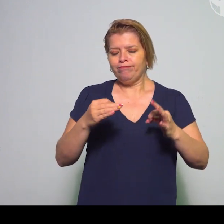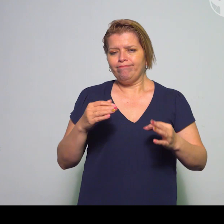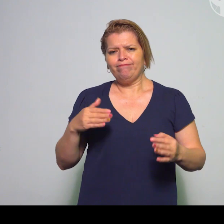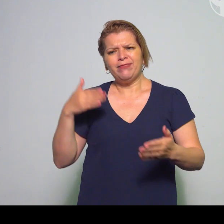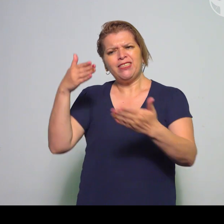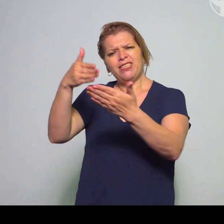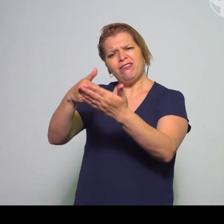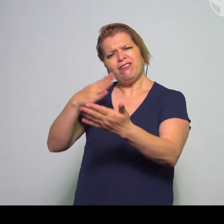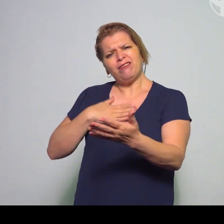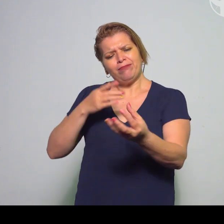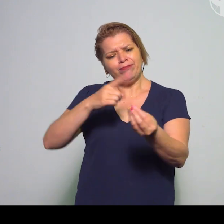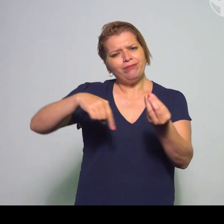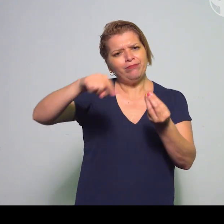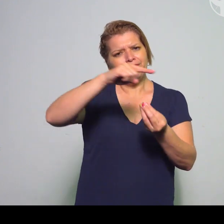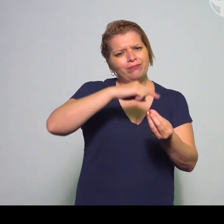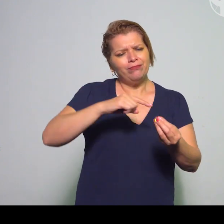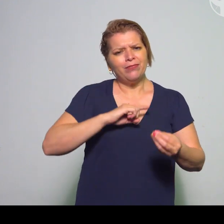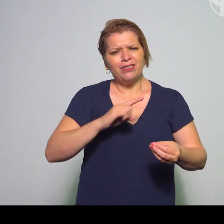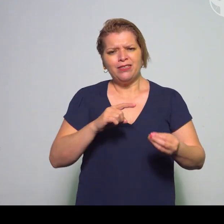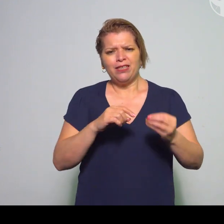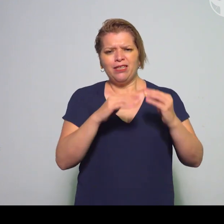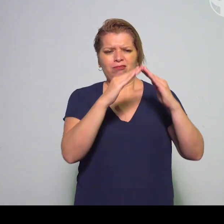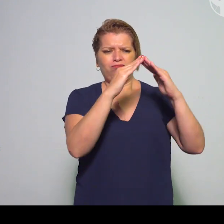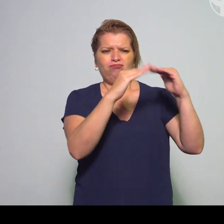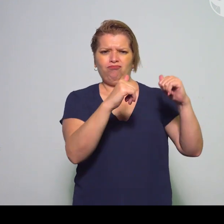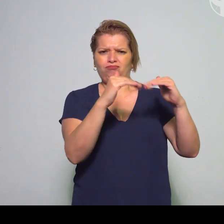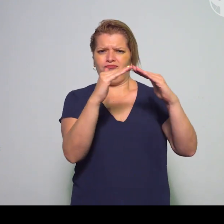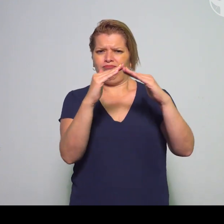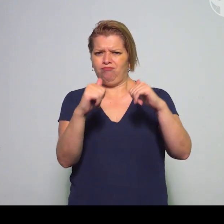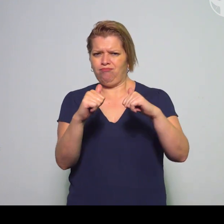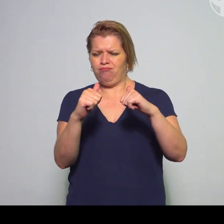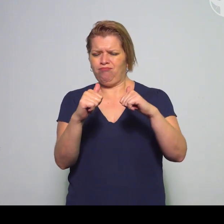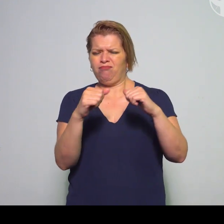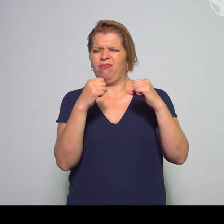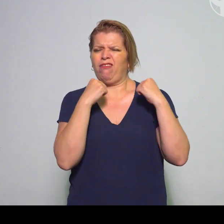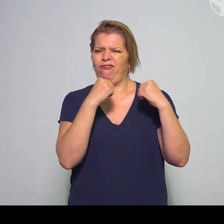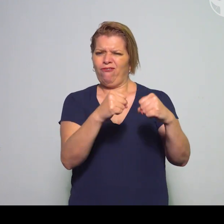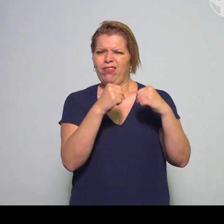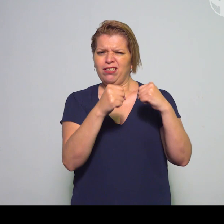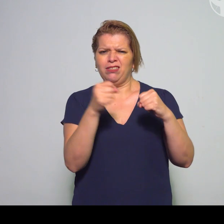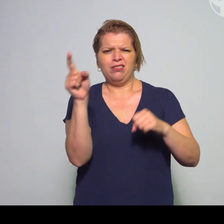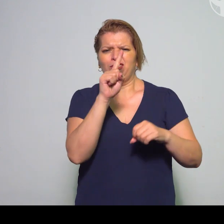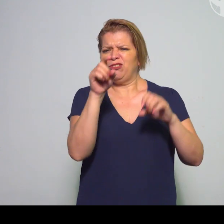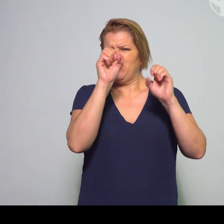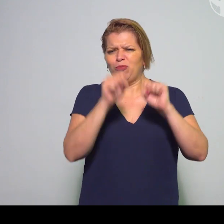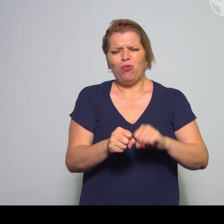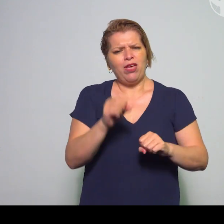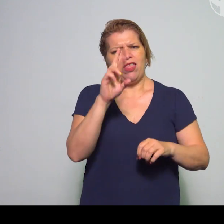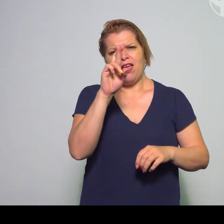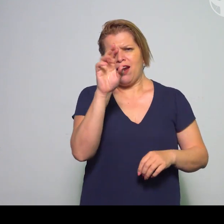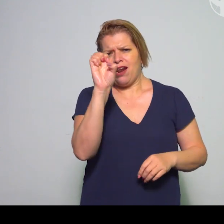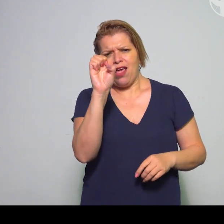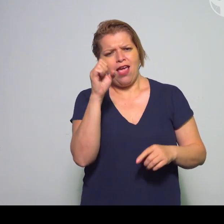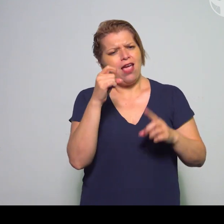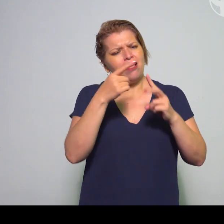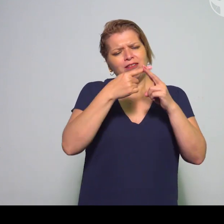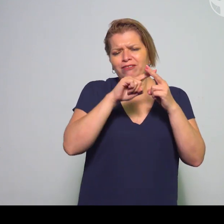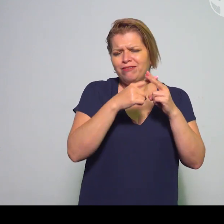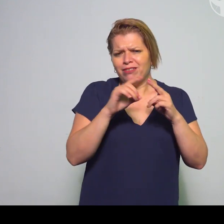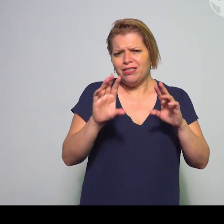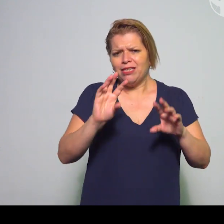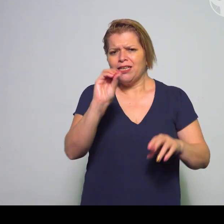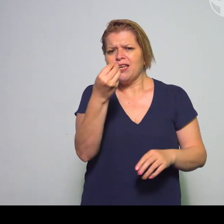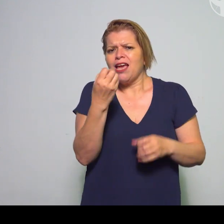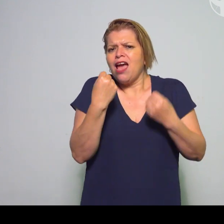decisiones han llevado a que mi familia esté en estos pedazos rotos? ¿Cómo se hace? Porque esto no se puede reiniciar. ¿Cómo